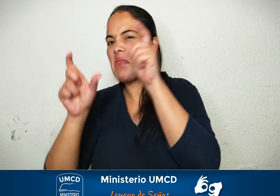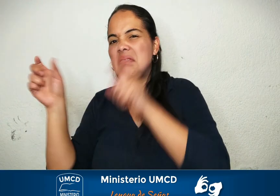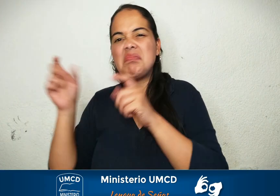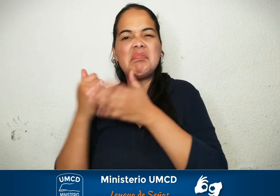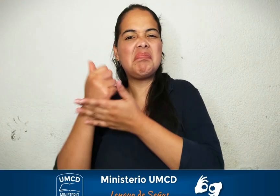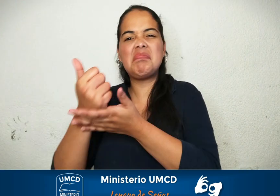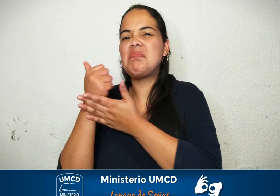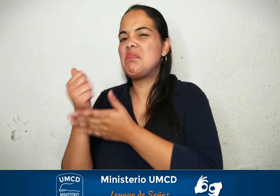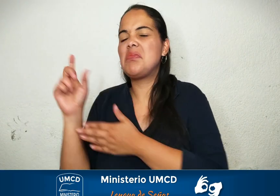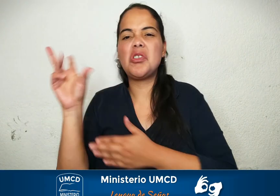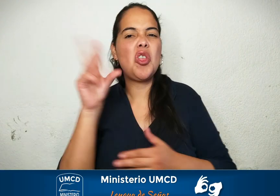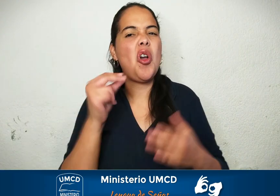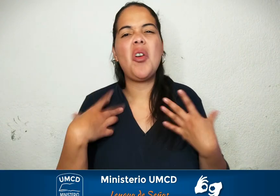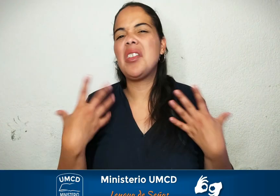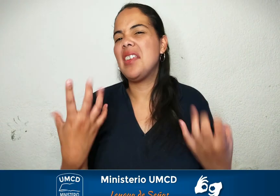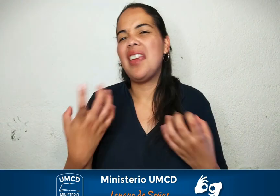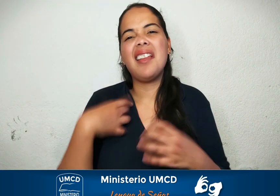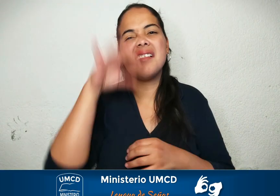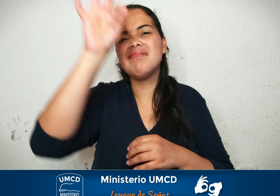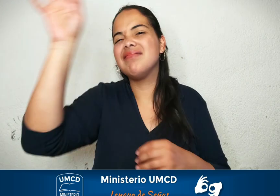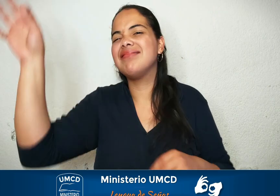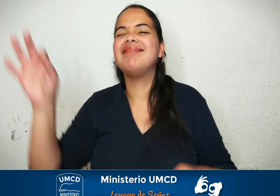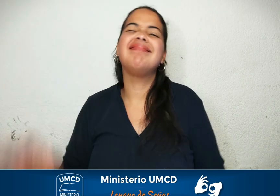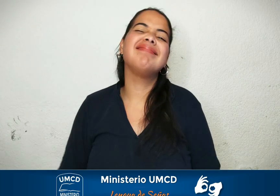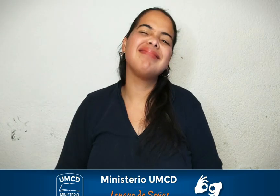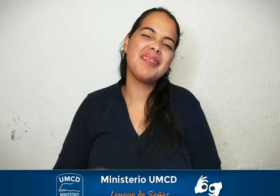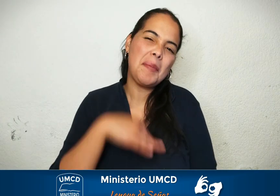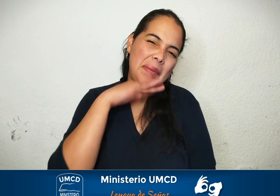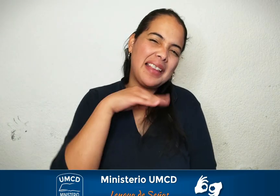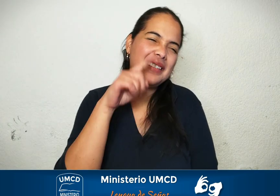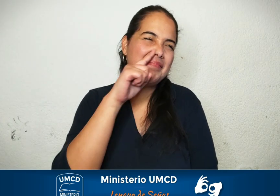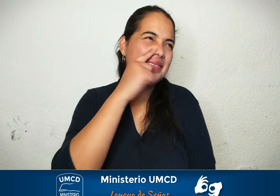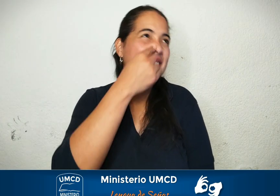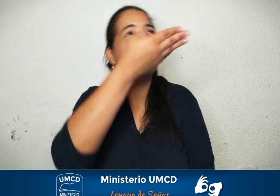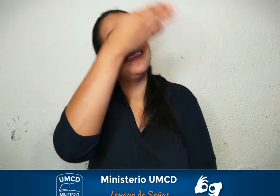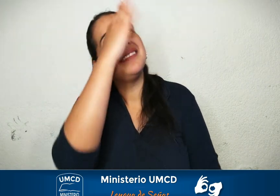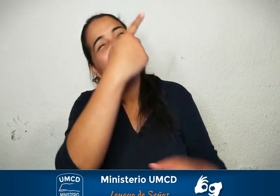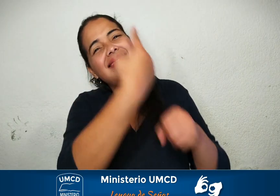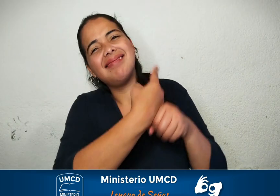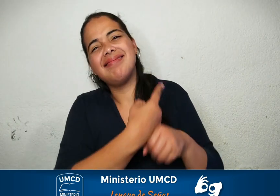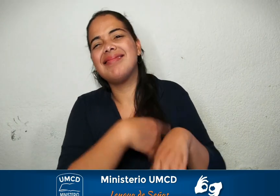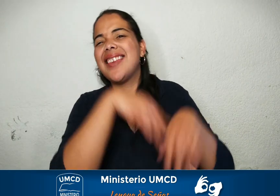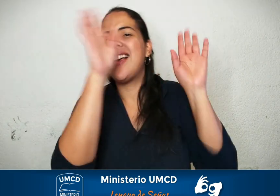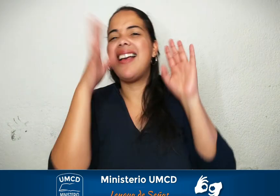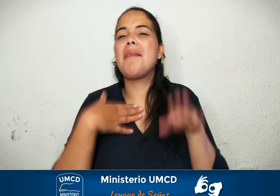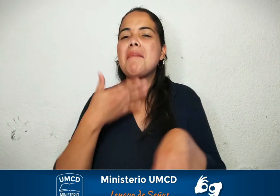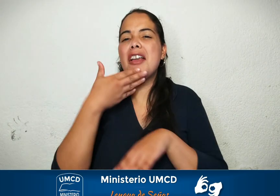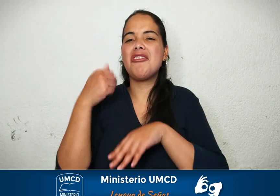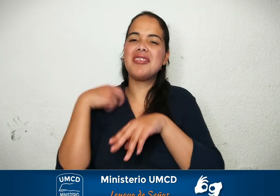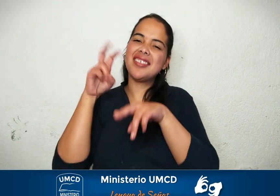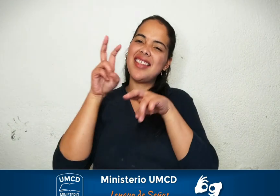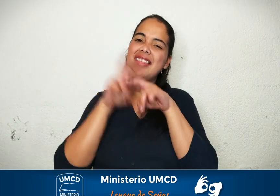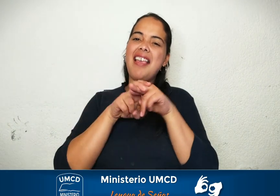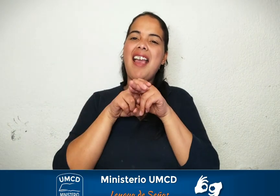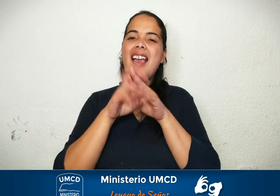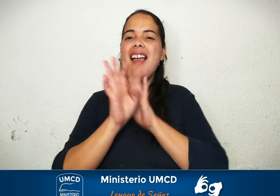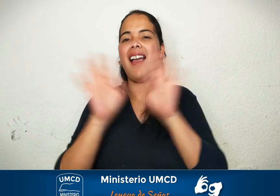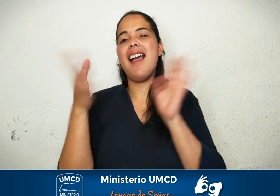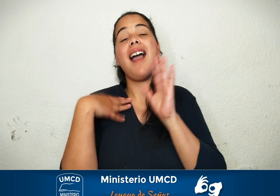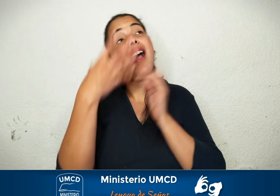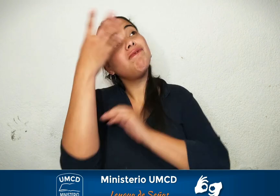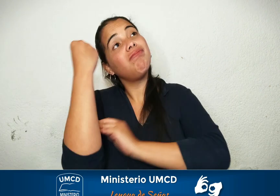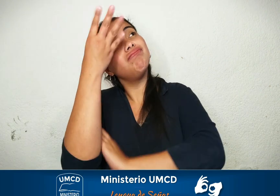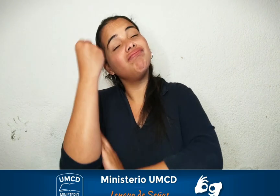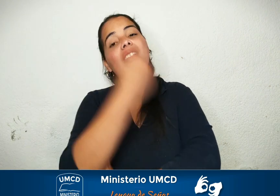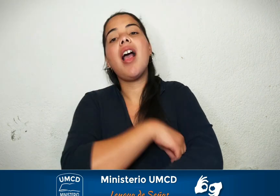de la persona porque no quiere responder a esa obligación. Antes se queda sentado, antes se queda